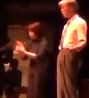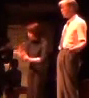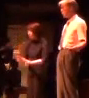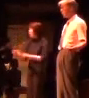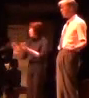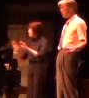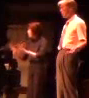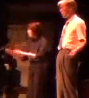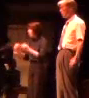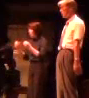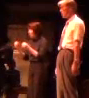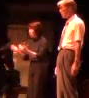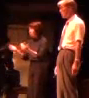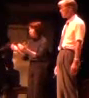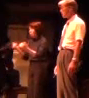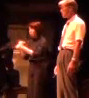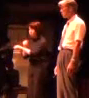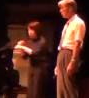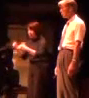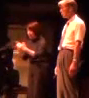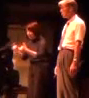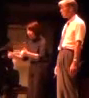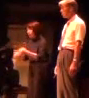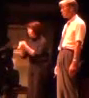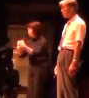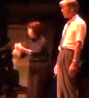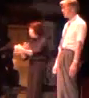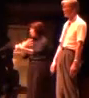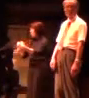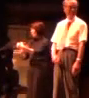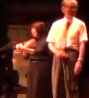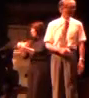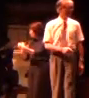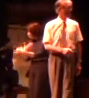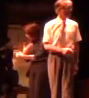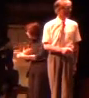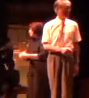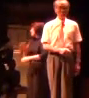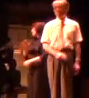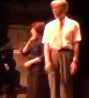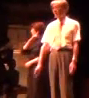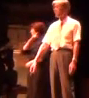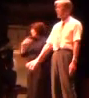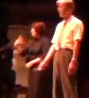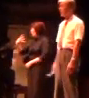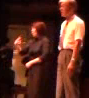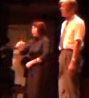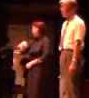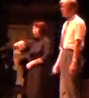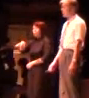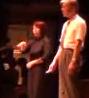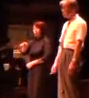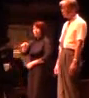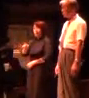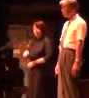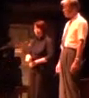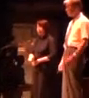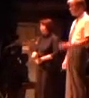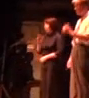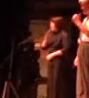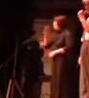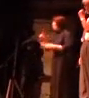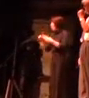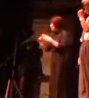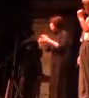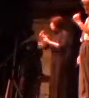この一瞬も放射能相手に戦っているというそういう状態です。4号機の方は当日運